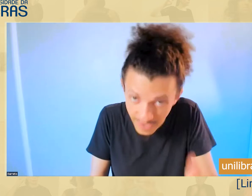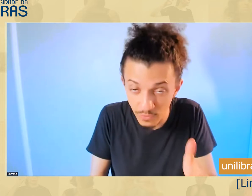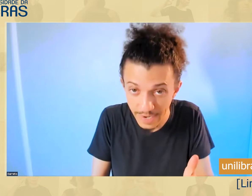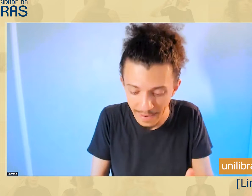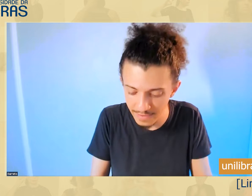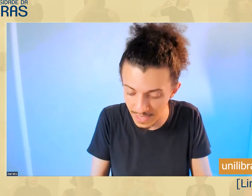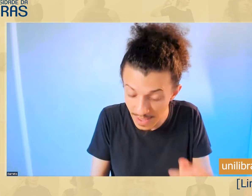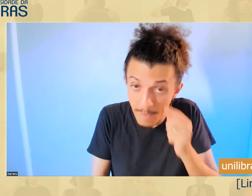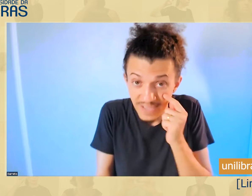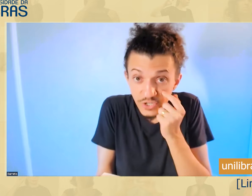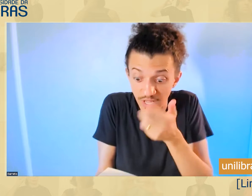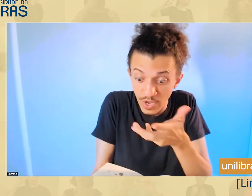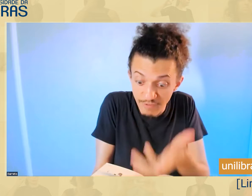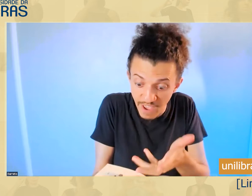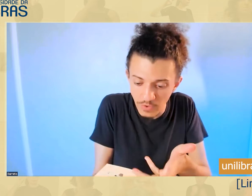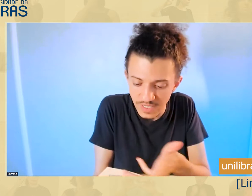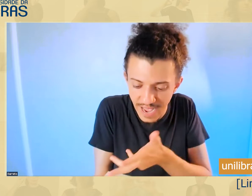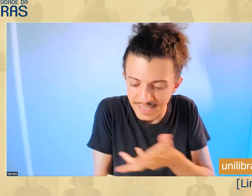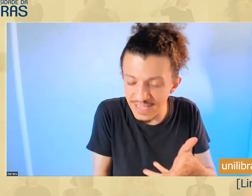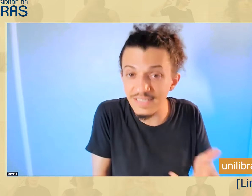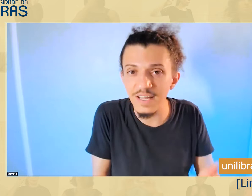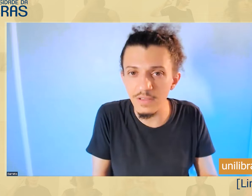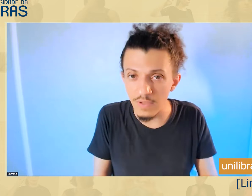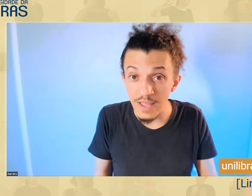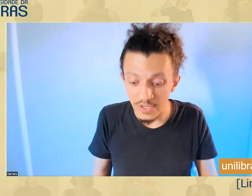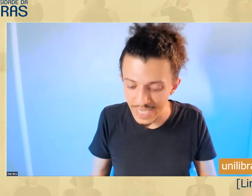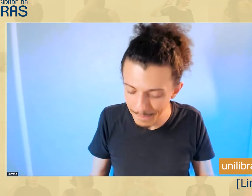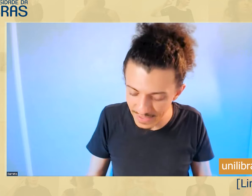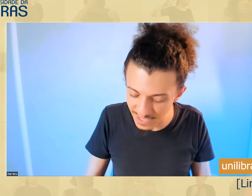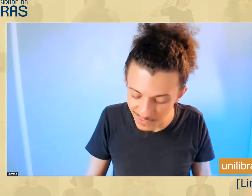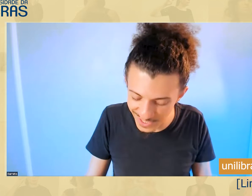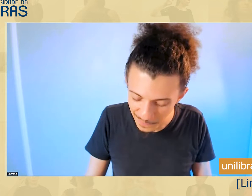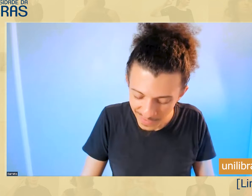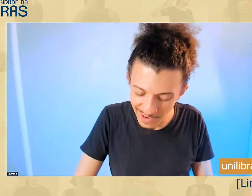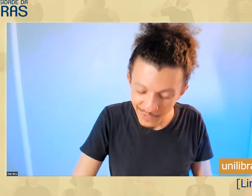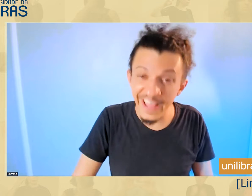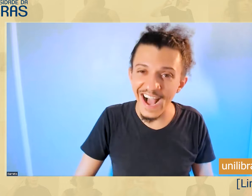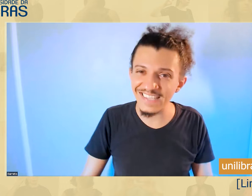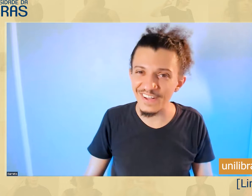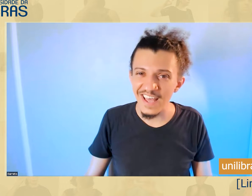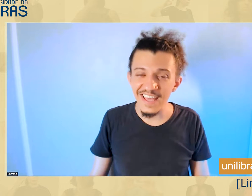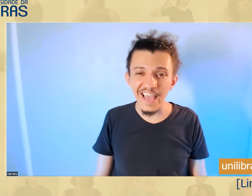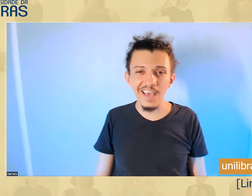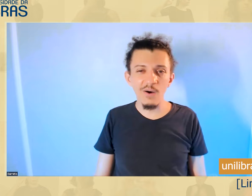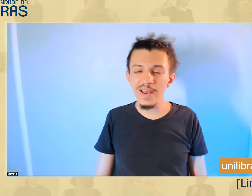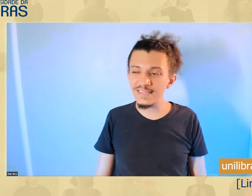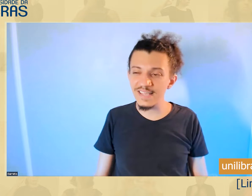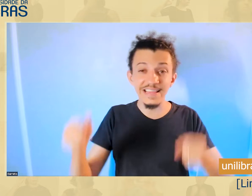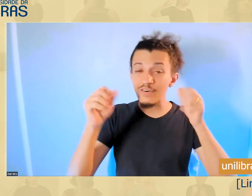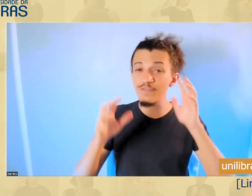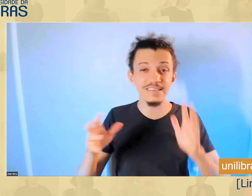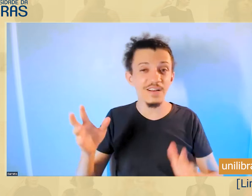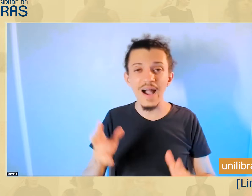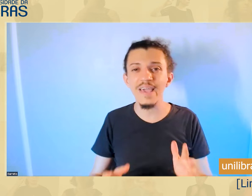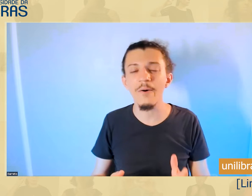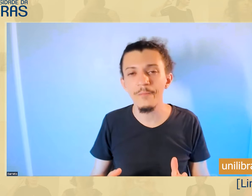estava focado no trabalho dele, mas de tanto ele ver os sinais ali escritos, de repente, teve um dia, ele foi lá em casa, e aí eu olhei assim, ele